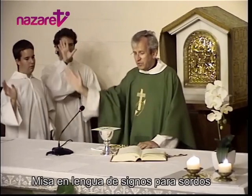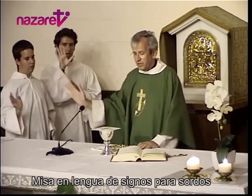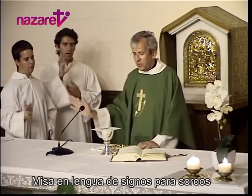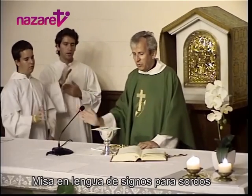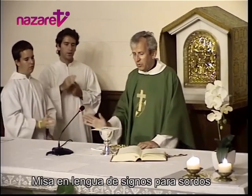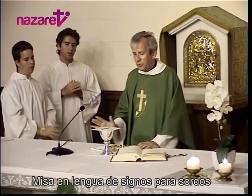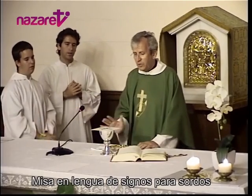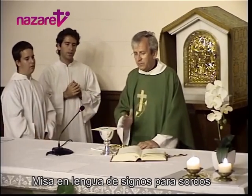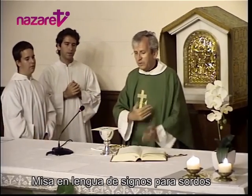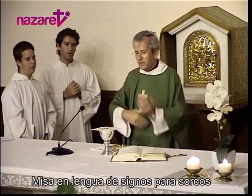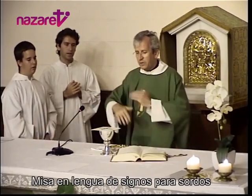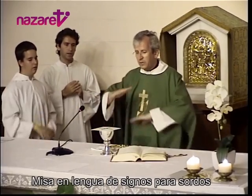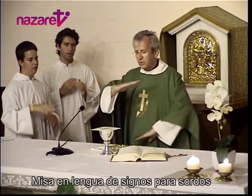del universo,